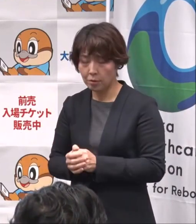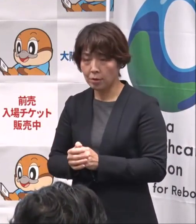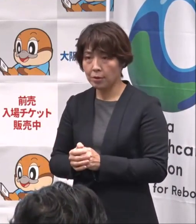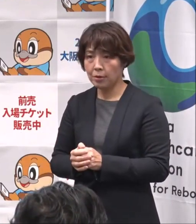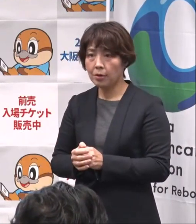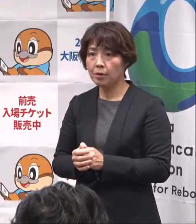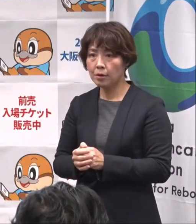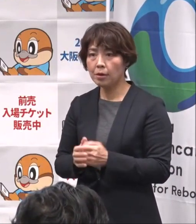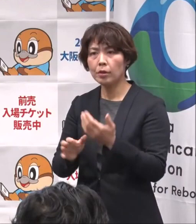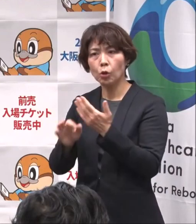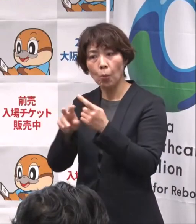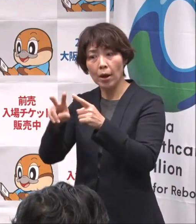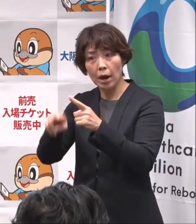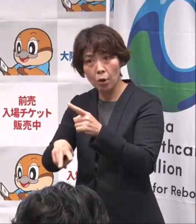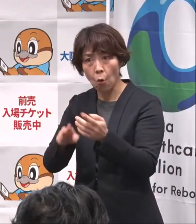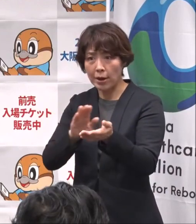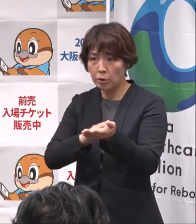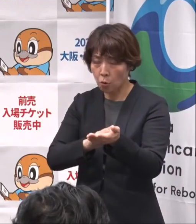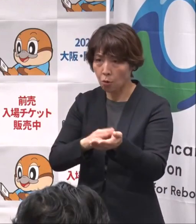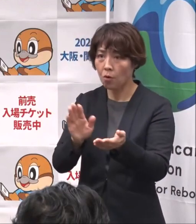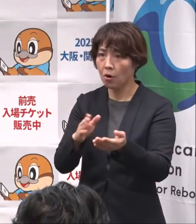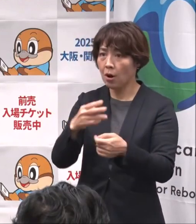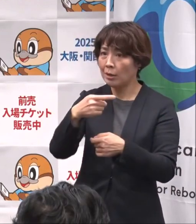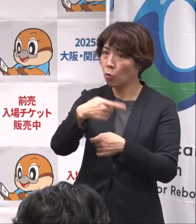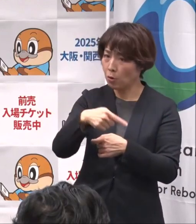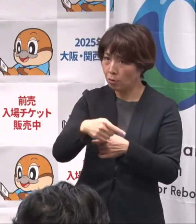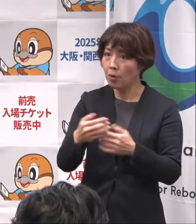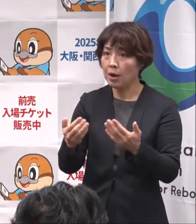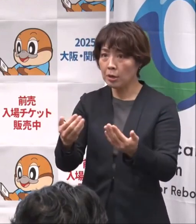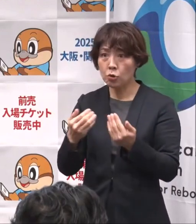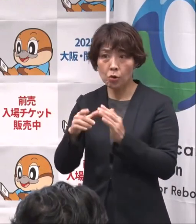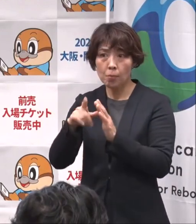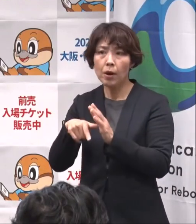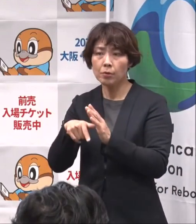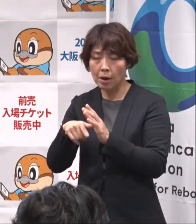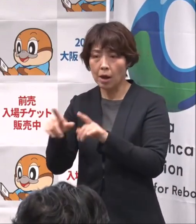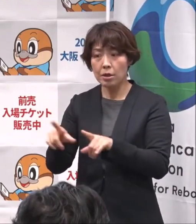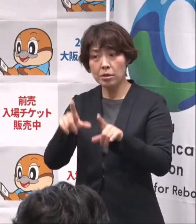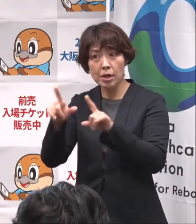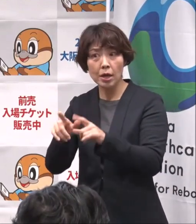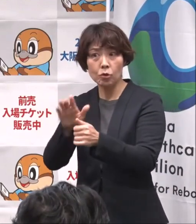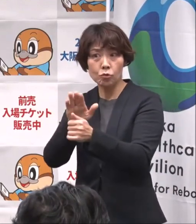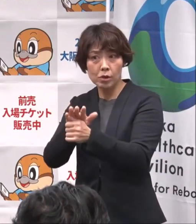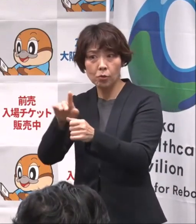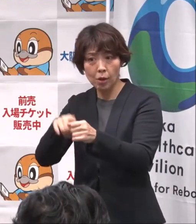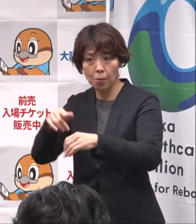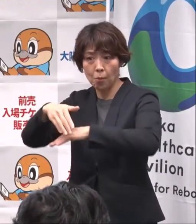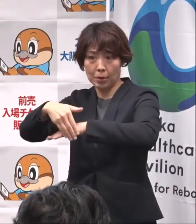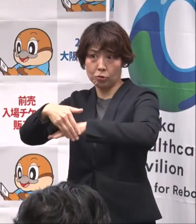方が介護とか医療とか、あるいは教育とか必要な場面については生活支援の窓口も設置を